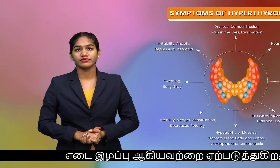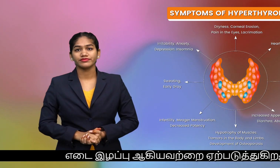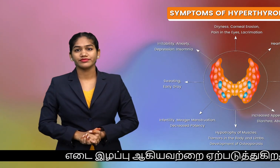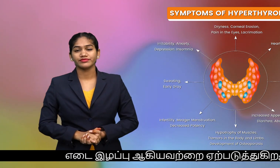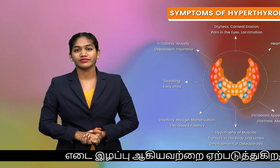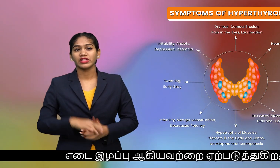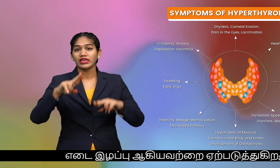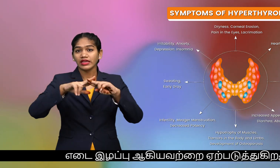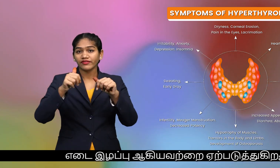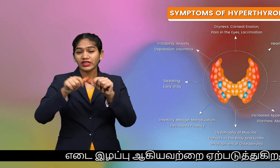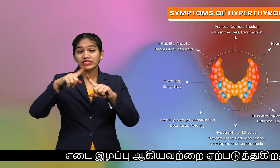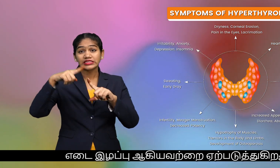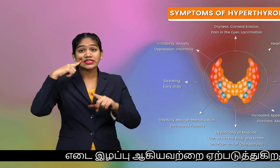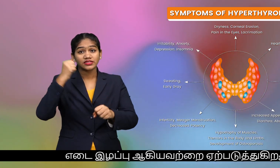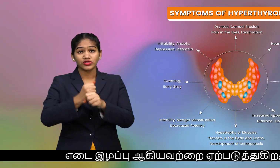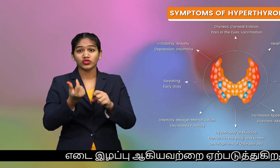எடை இழப்பு ஆகியவற்றை ஏற்படுத்துகிறது.